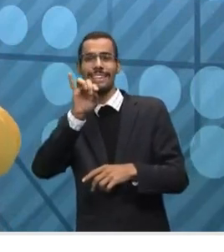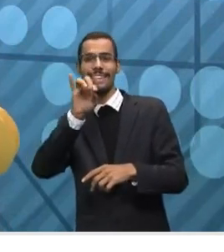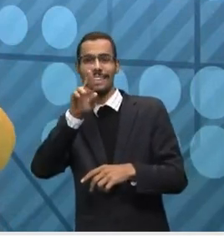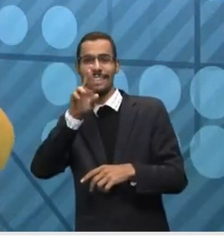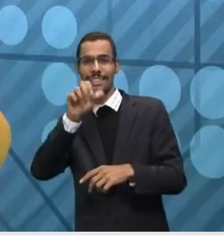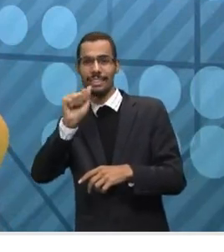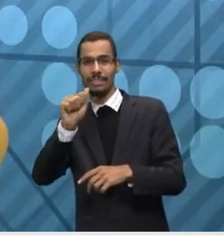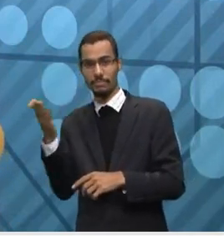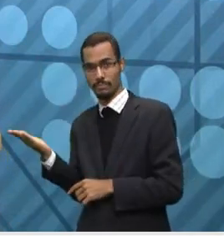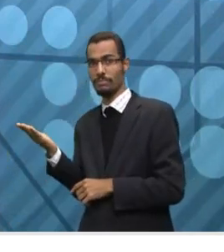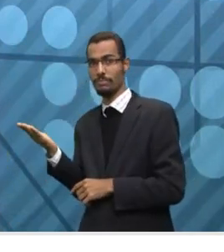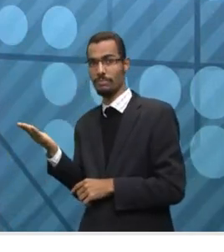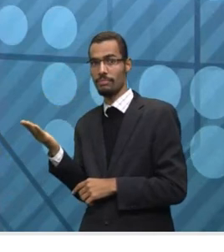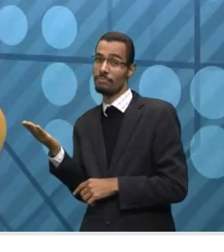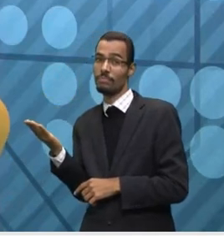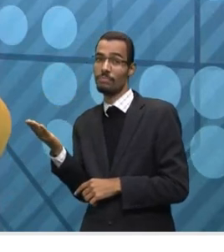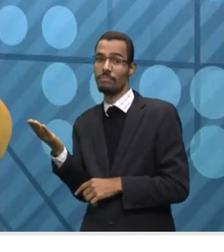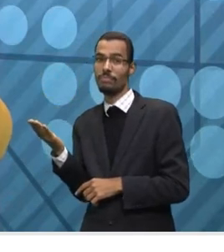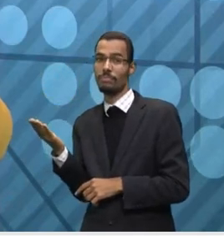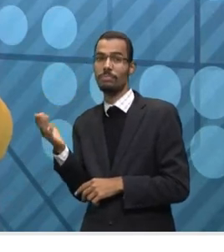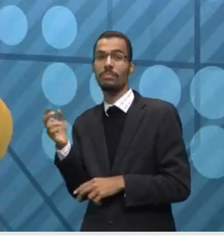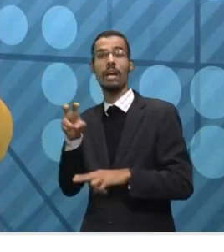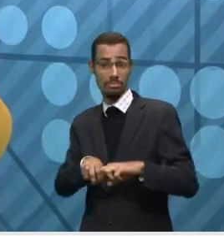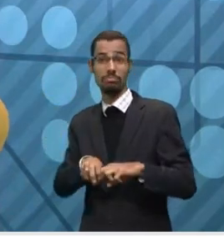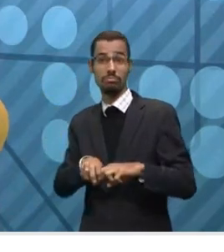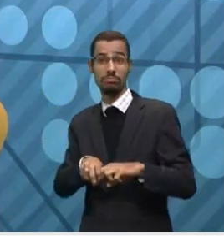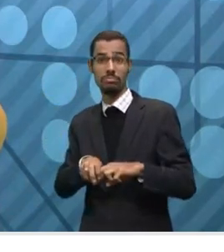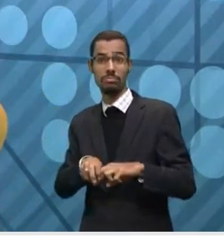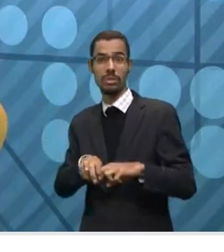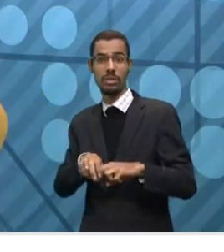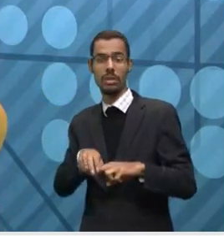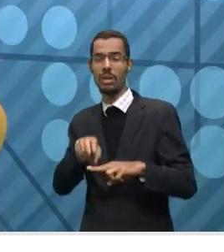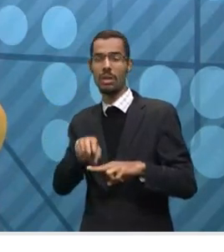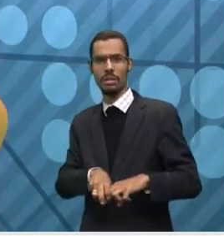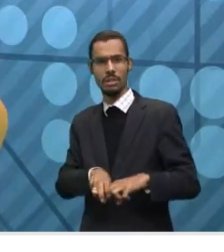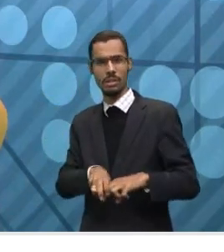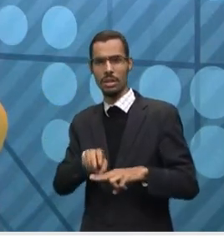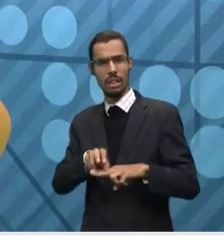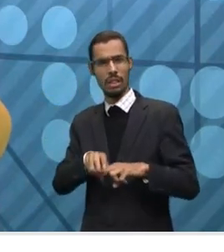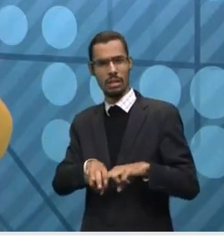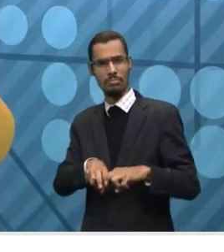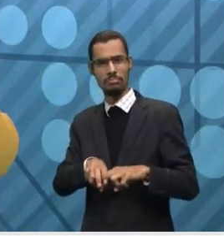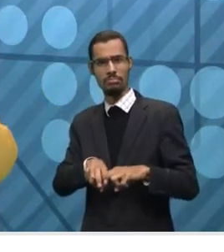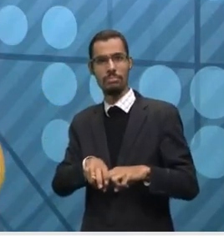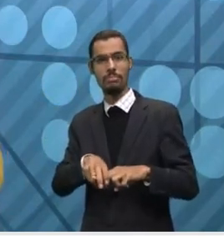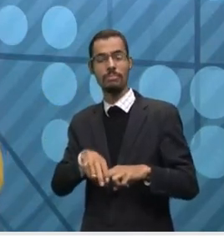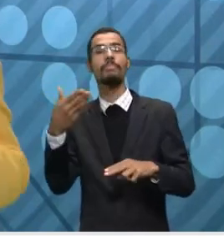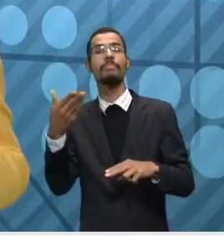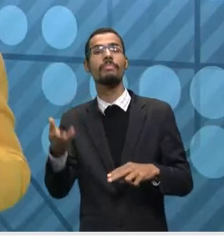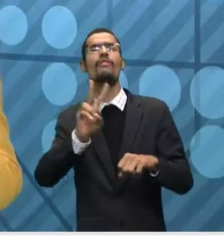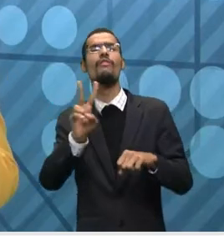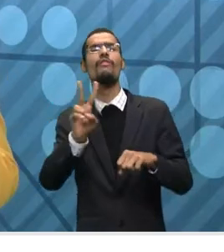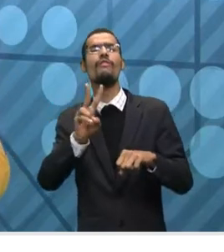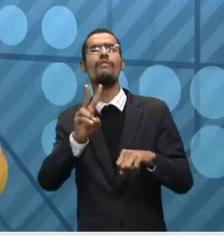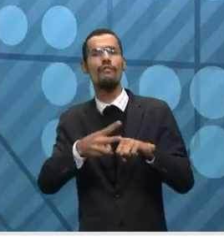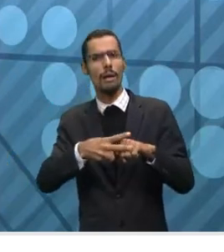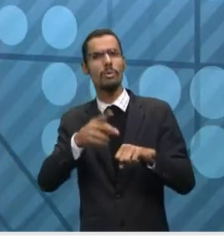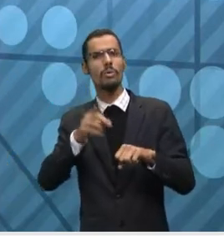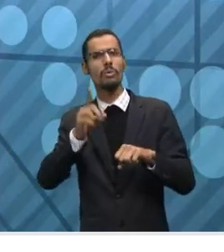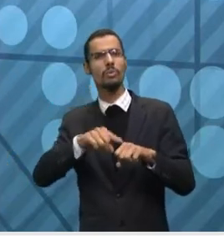tá? É substantivo, cadeira. Então, curto e repetido, cadeira. O verbo, ele